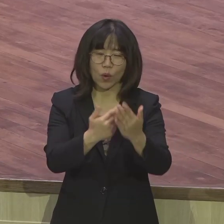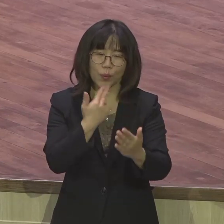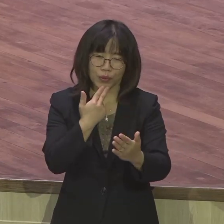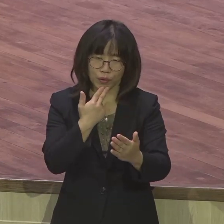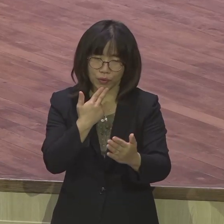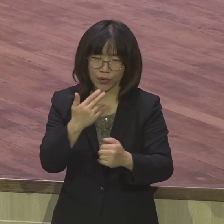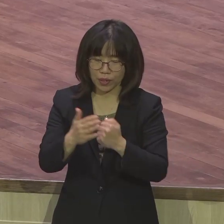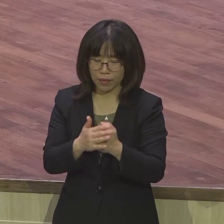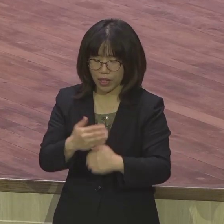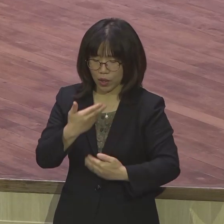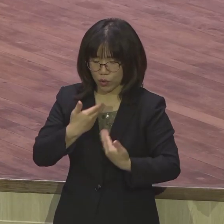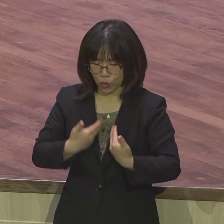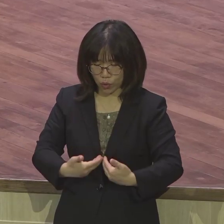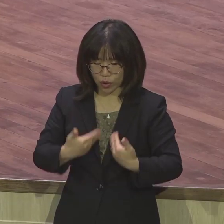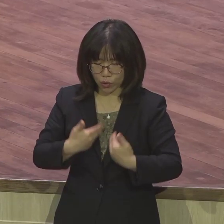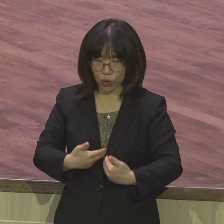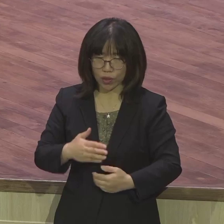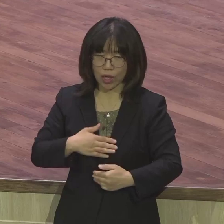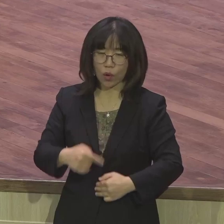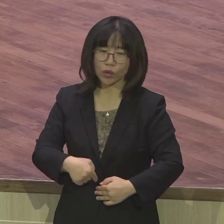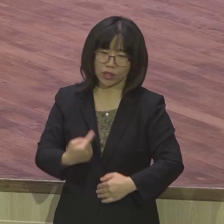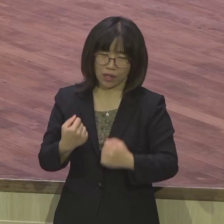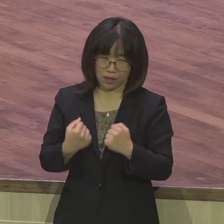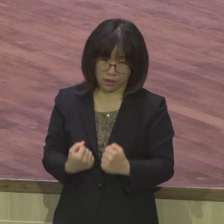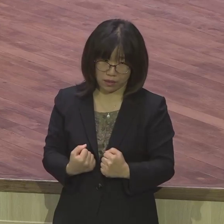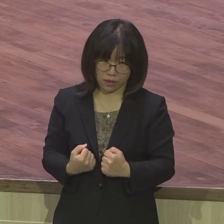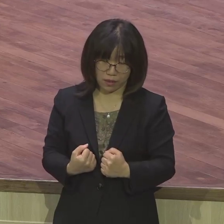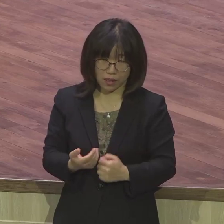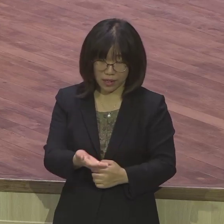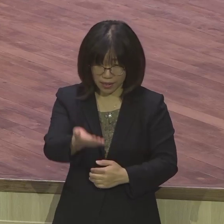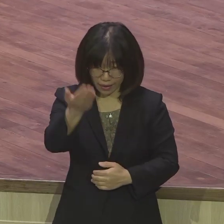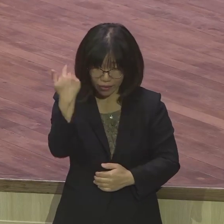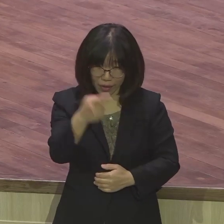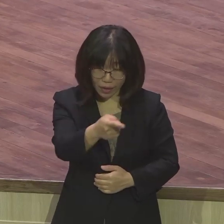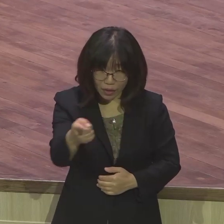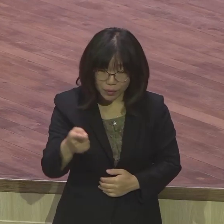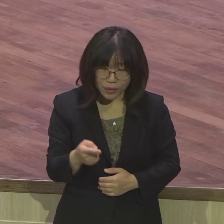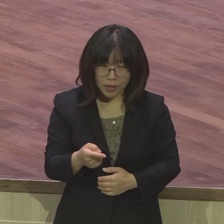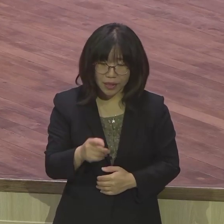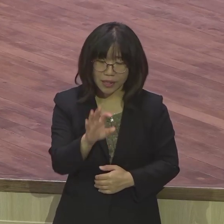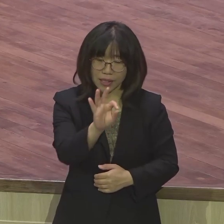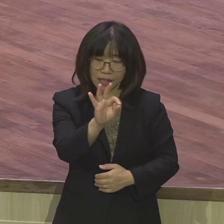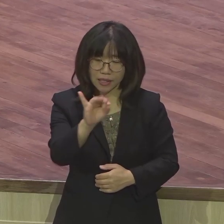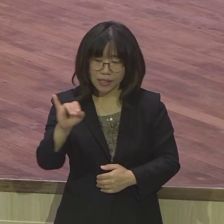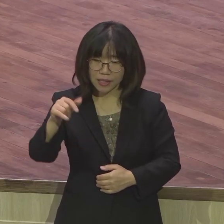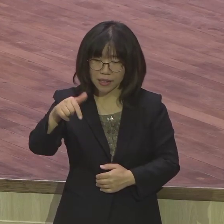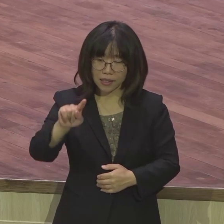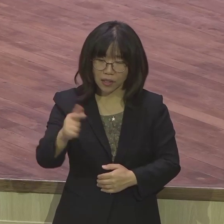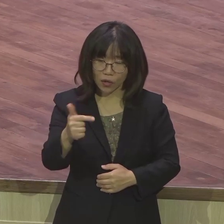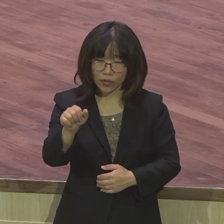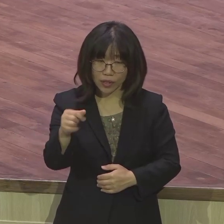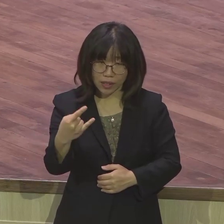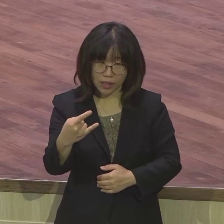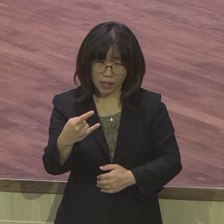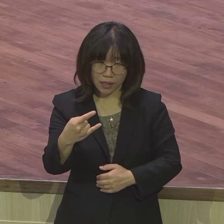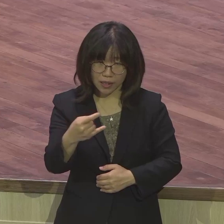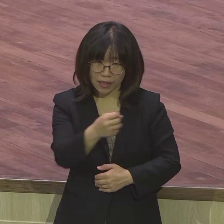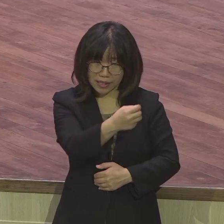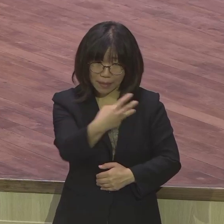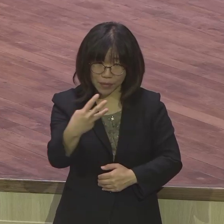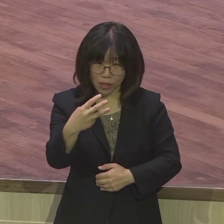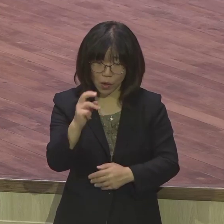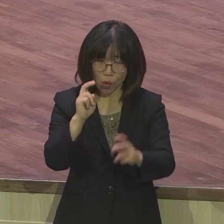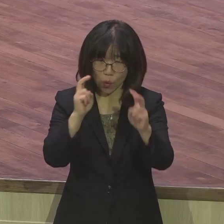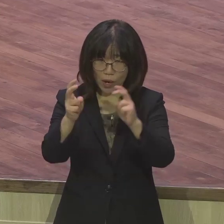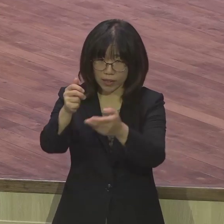전에 그 정확한 건 모르겠는데 이건희 회장이 한참 뛸 때 그 책 쓴 것 중에 이건희 회장이 또 혼자